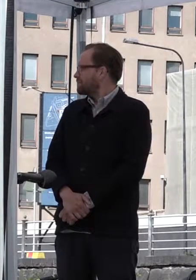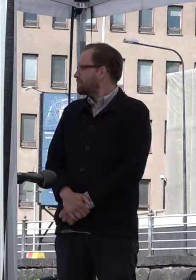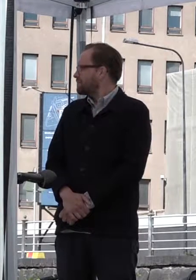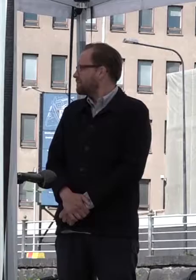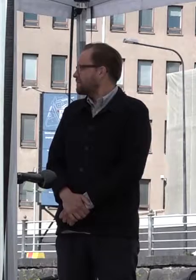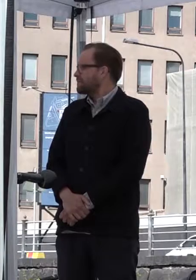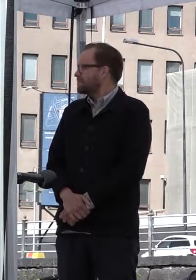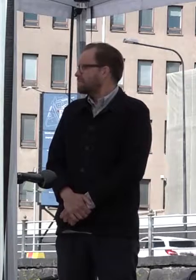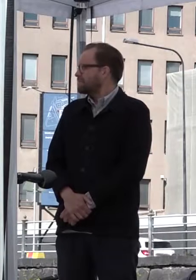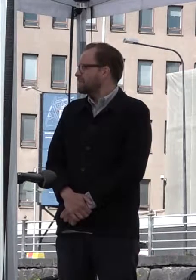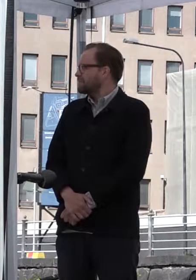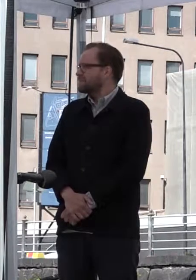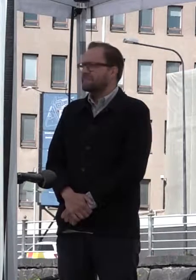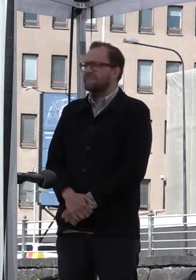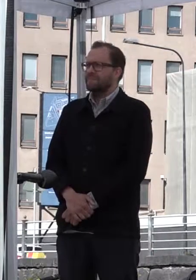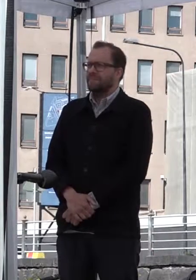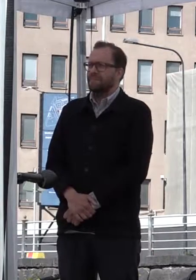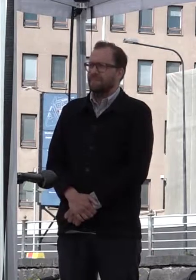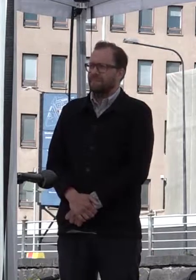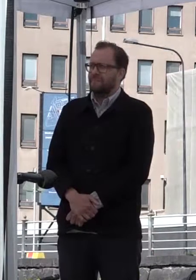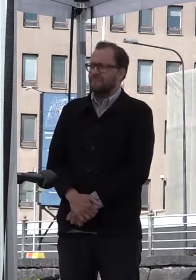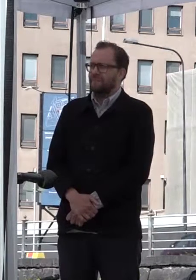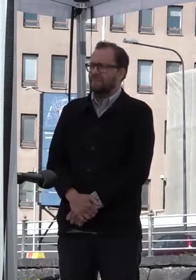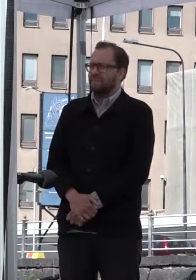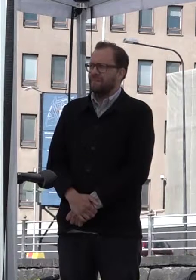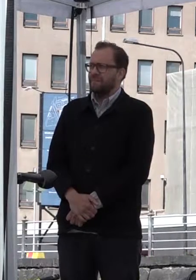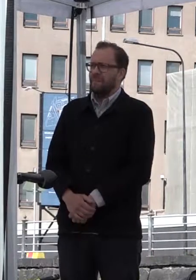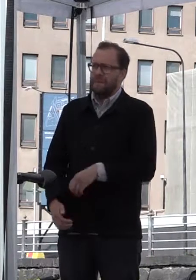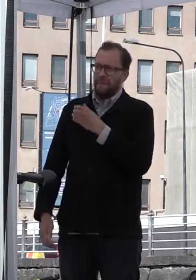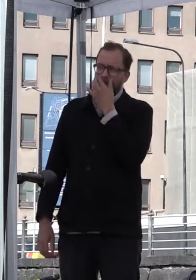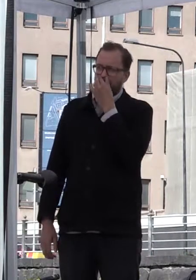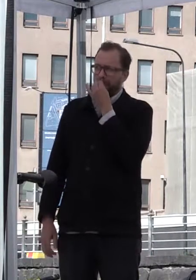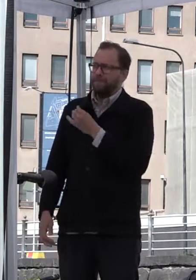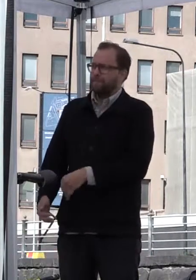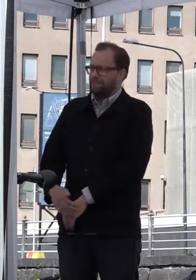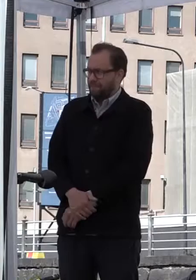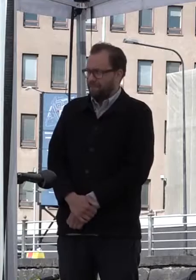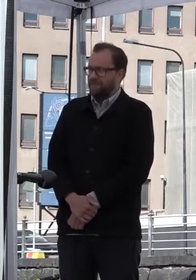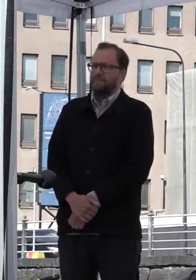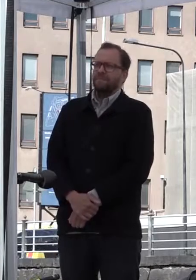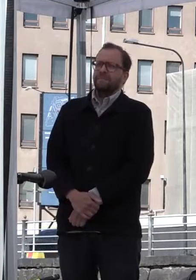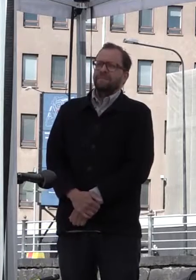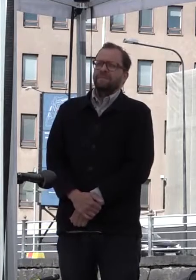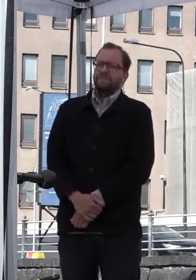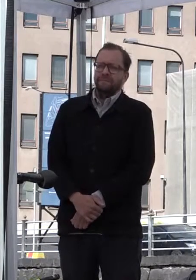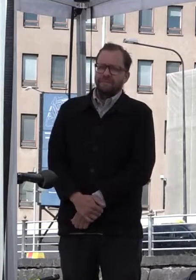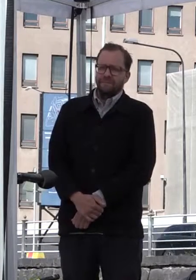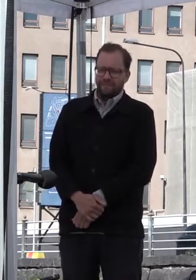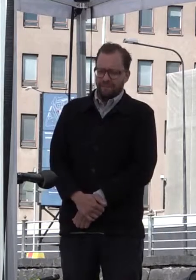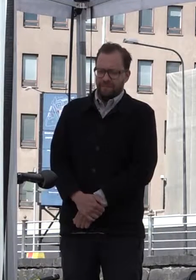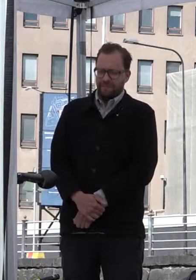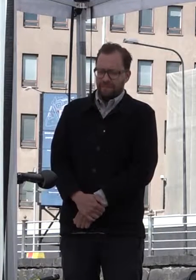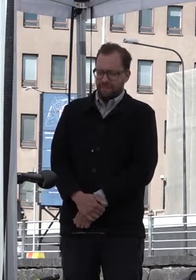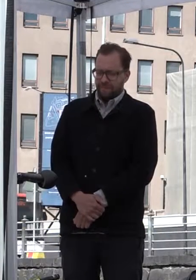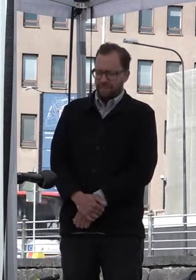ja valtion tasolle mennä läpi koko tämän yhteiskunnan tai sopimuksen toimeenpanoja. Ja vanhen pääsihteerinä mä haluan vielä muistuttaa siitä,